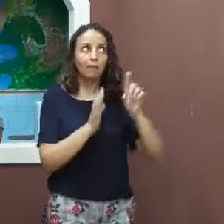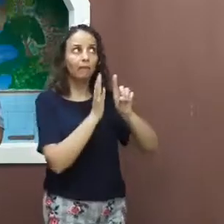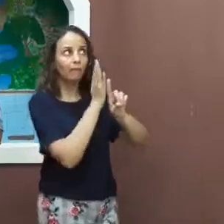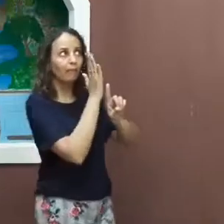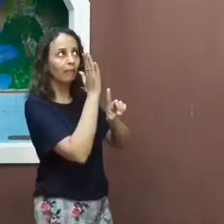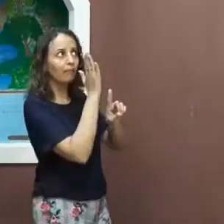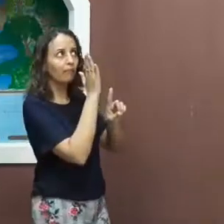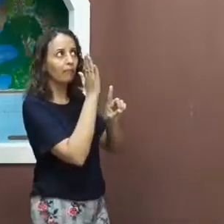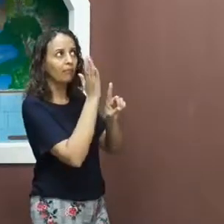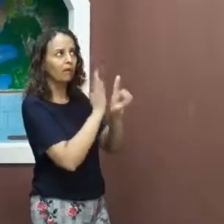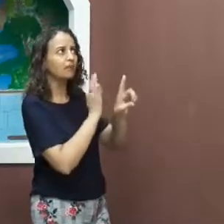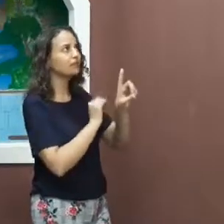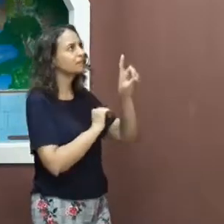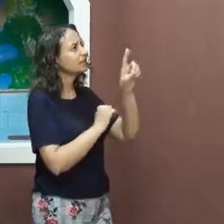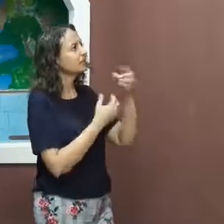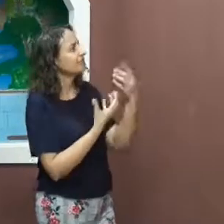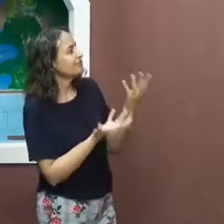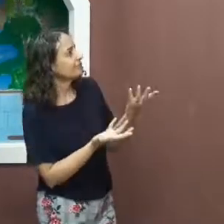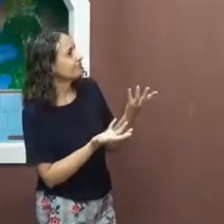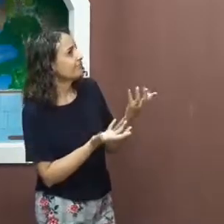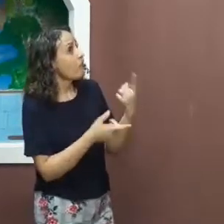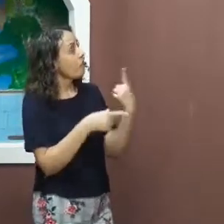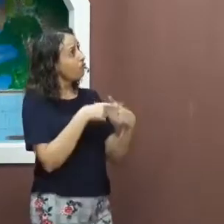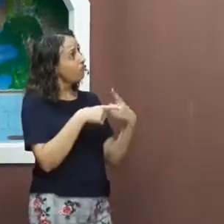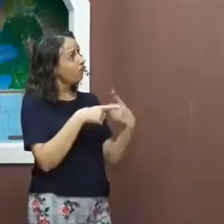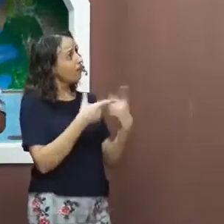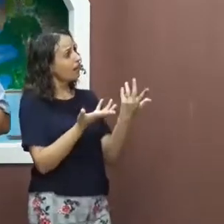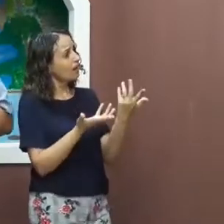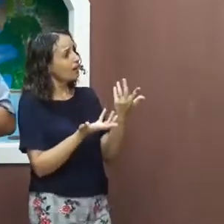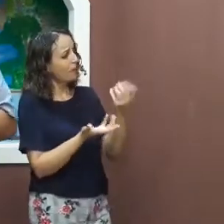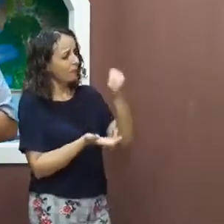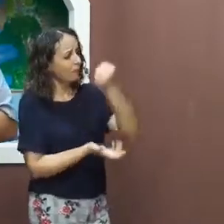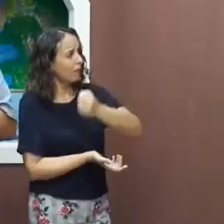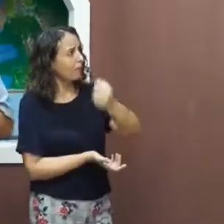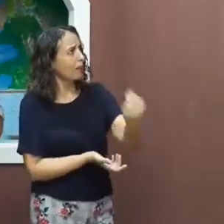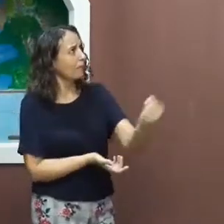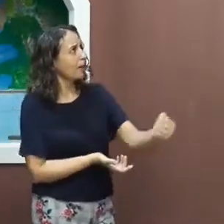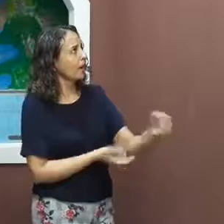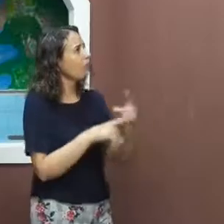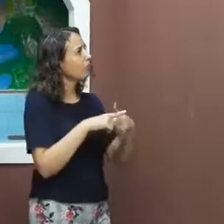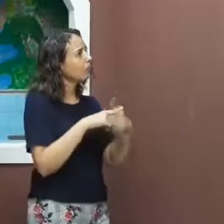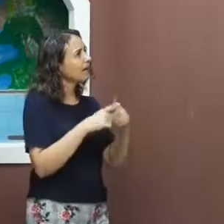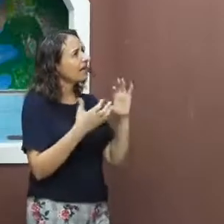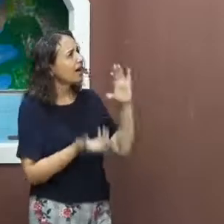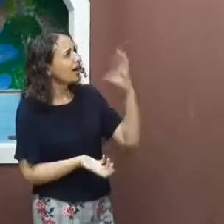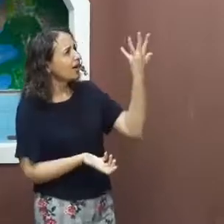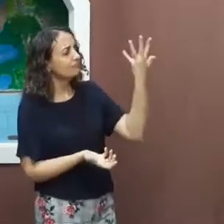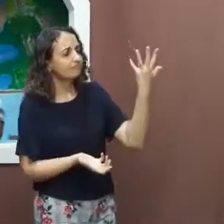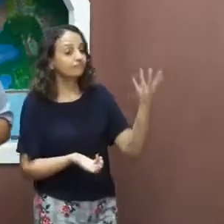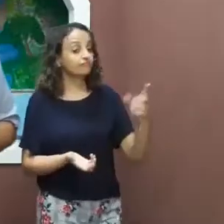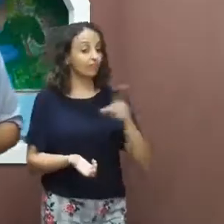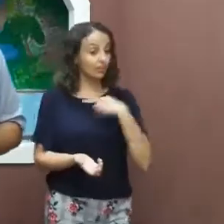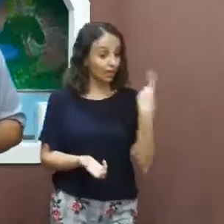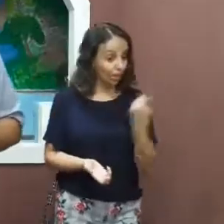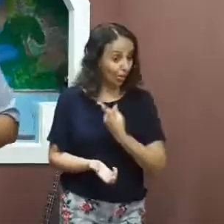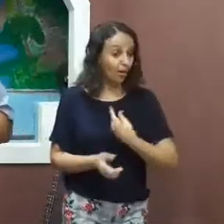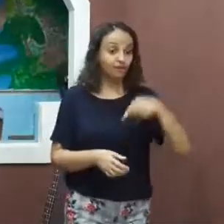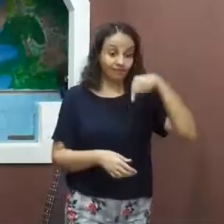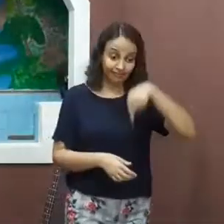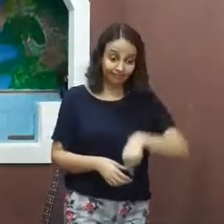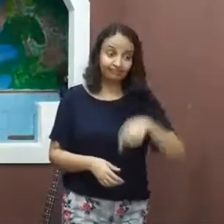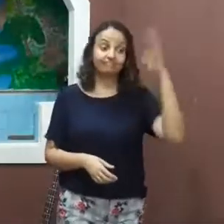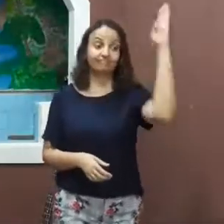Senhor, nós perguntamos, oh Deus, mas por que isso aconteceu? Nós temos passado dias no